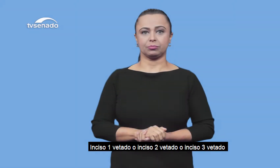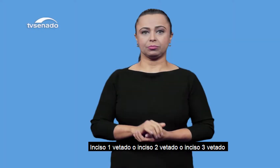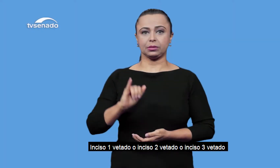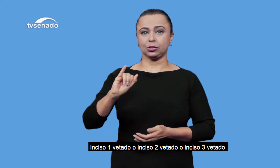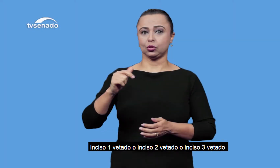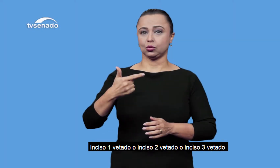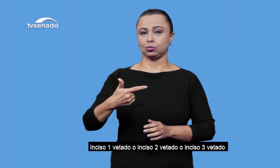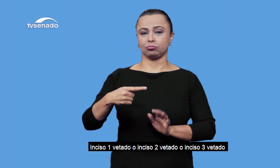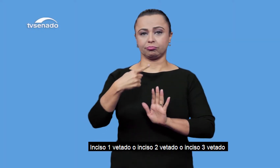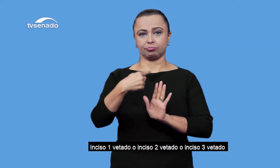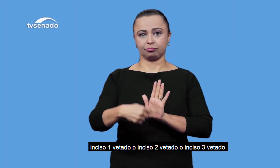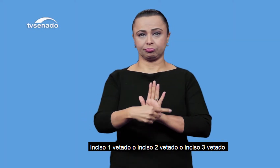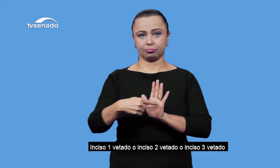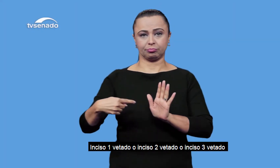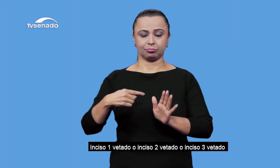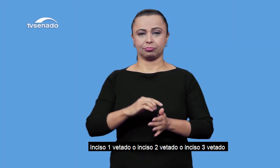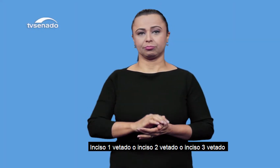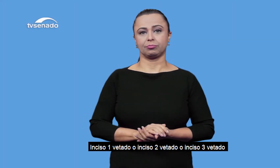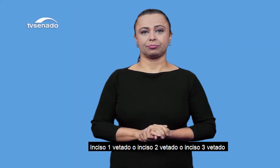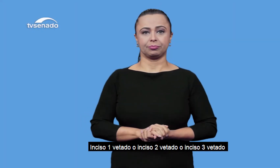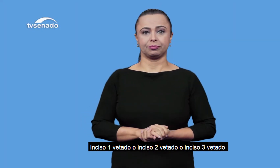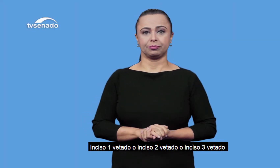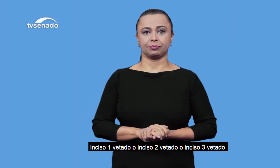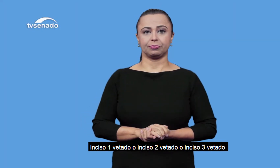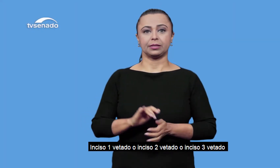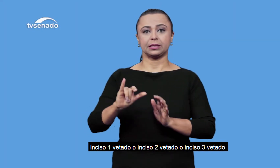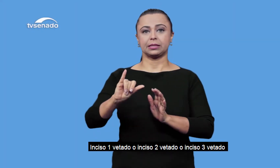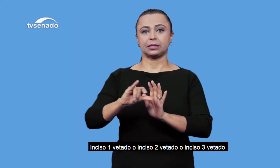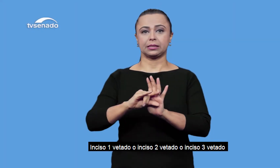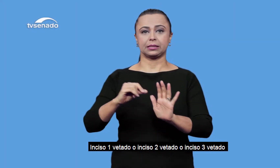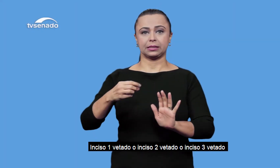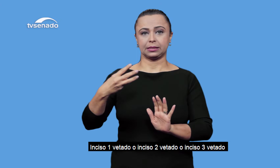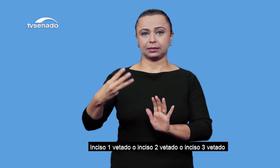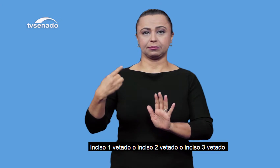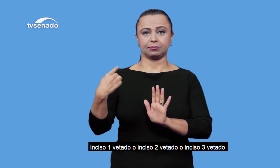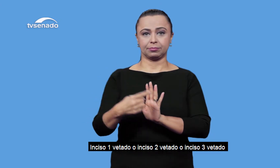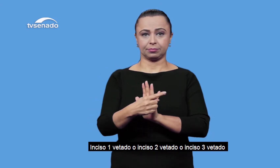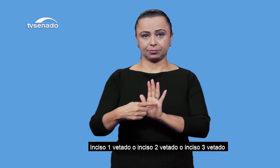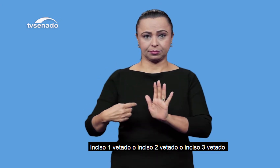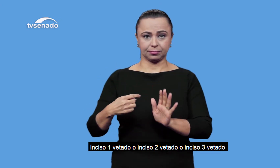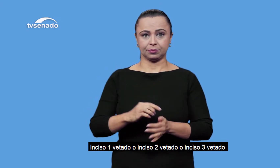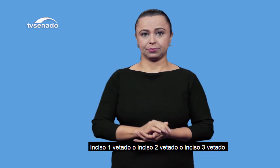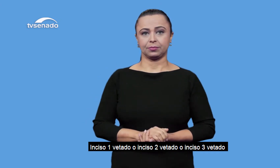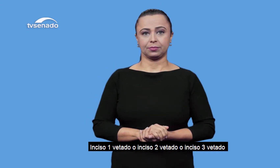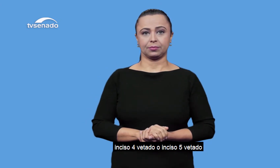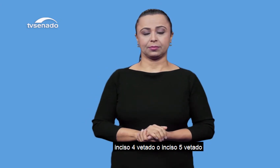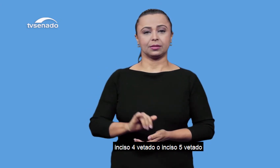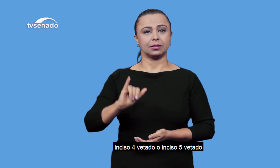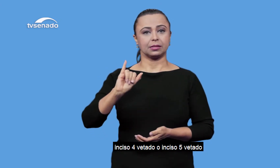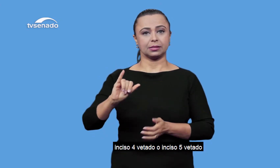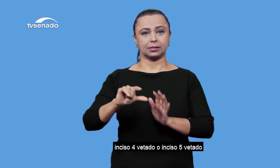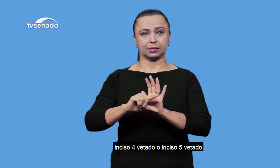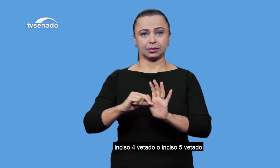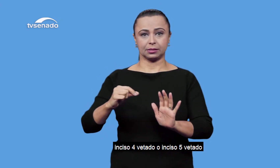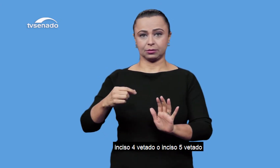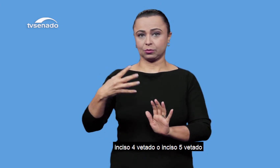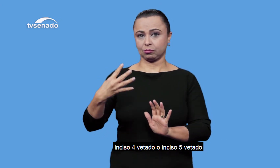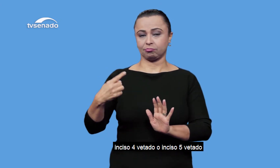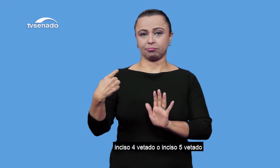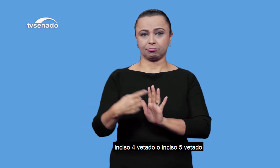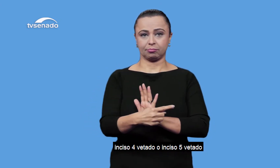o inciso 2 vetado o inciso 3 vetado o inciso 4